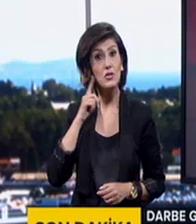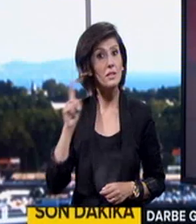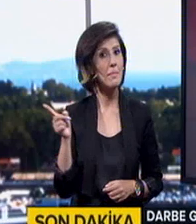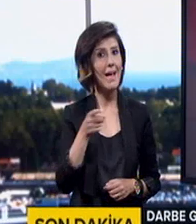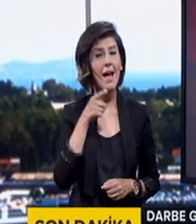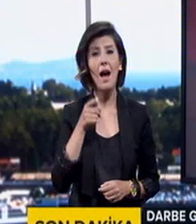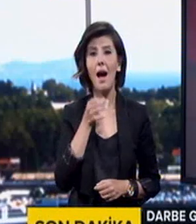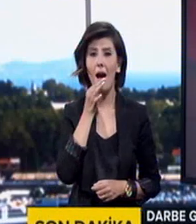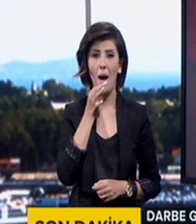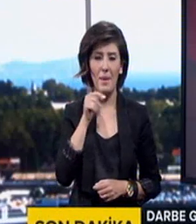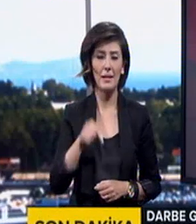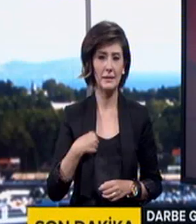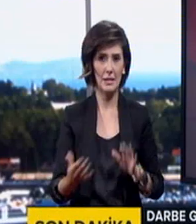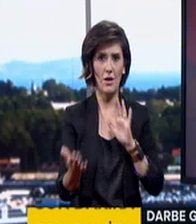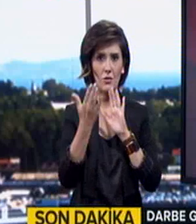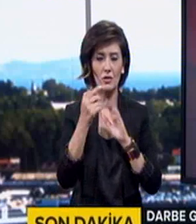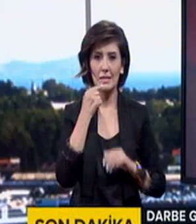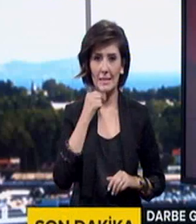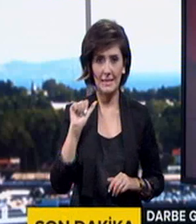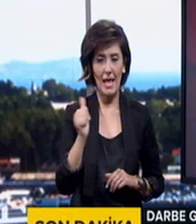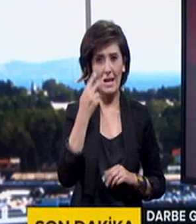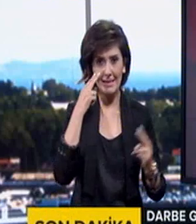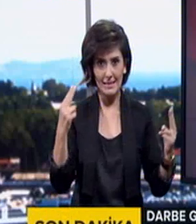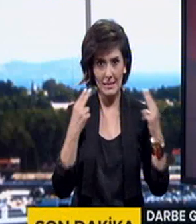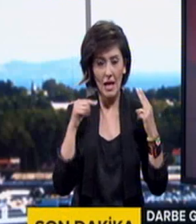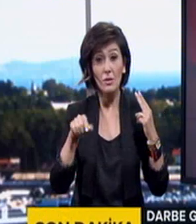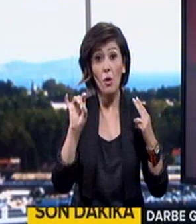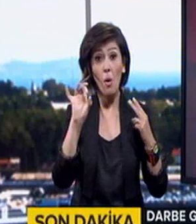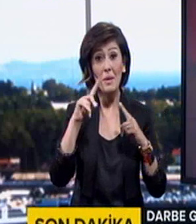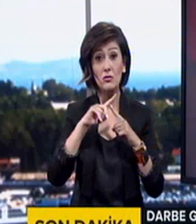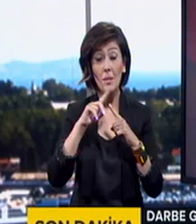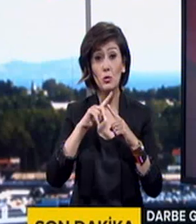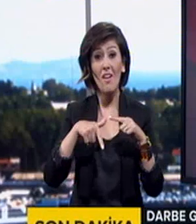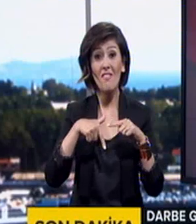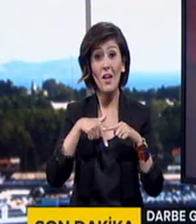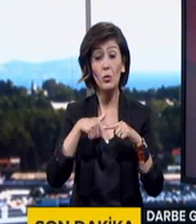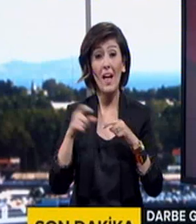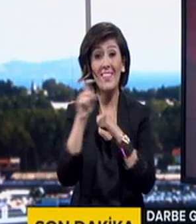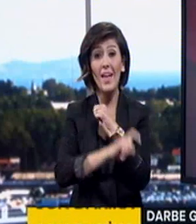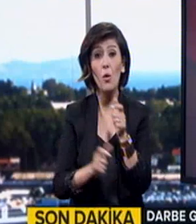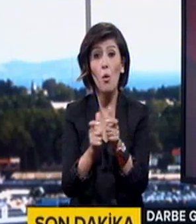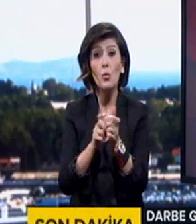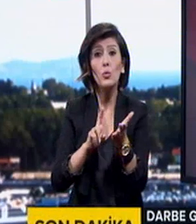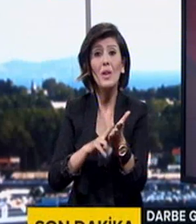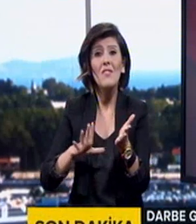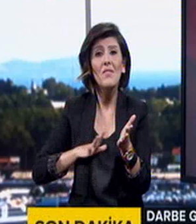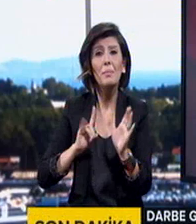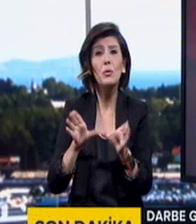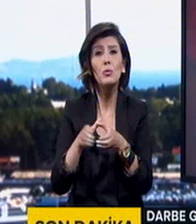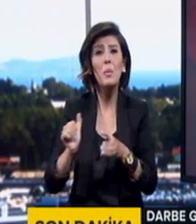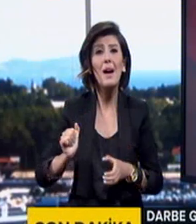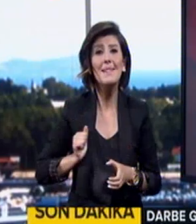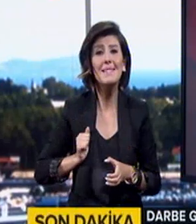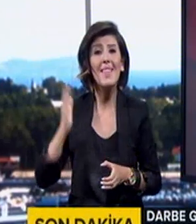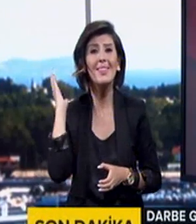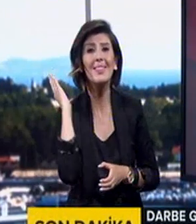İşitme Engelliler Haber Bülteni ile karşınızdayız değerli izleyenler. 15 Temmuz'da Fethullahçı terör örgütü mensubu bir grup